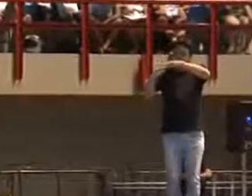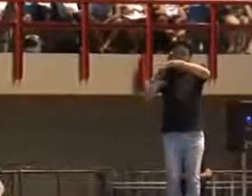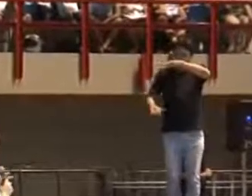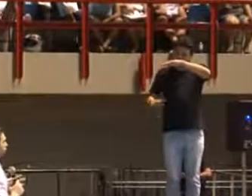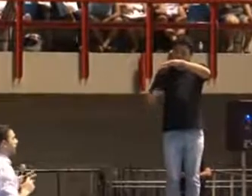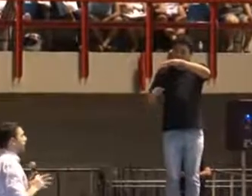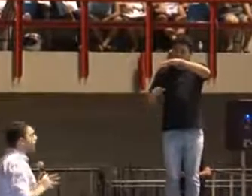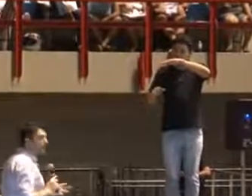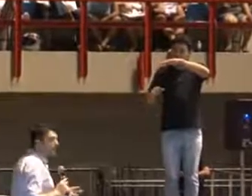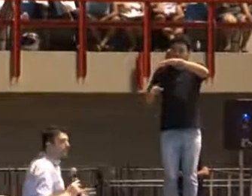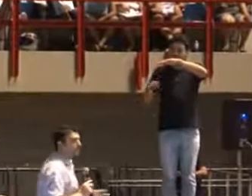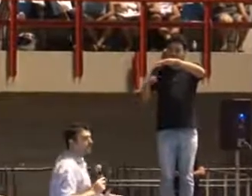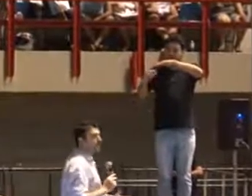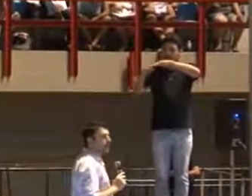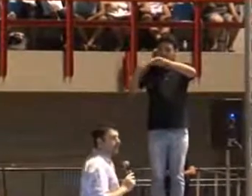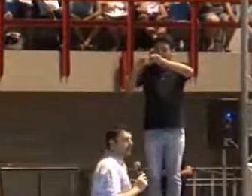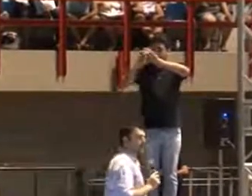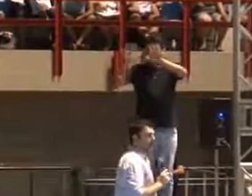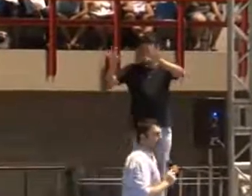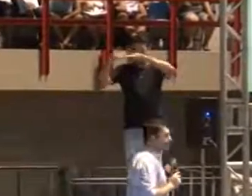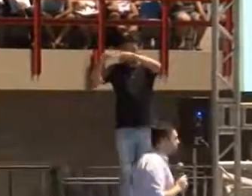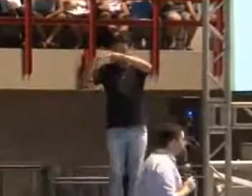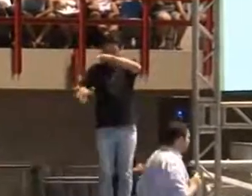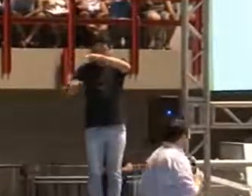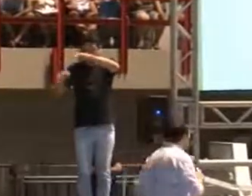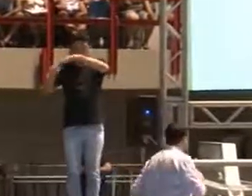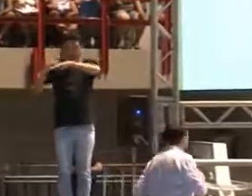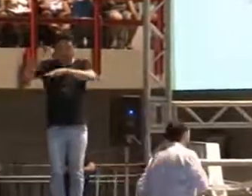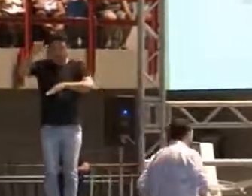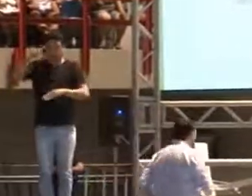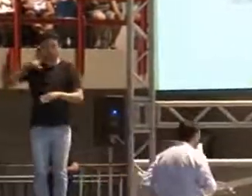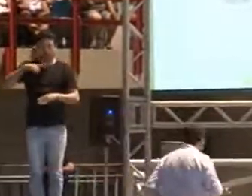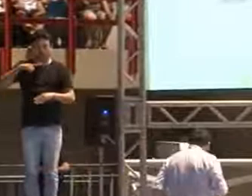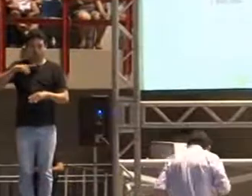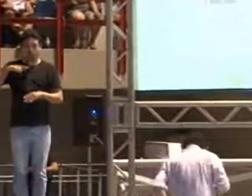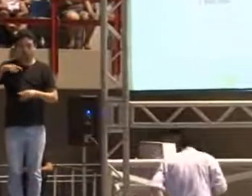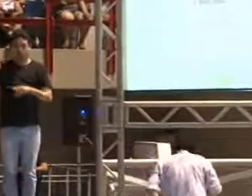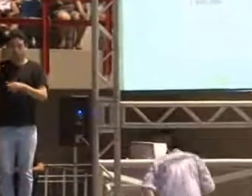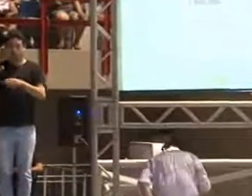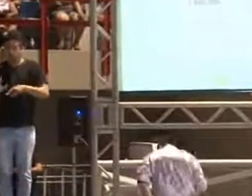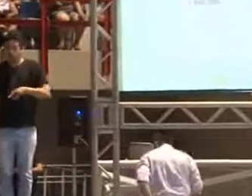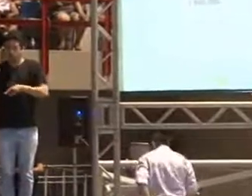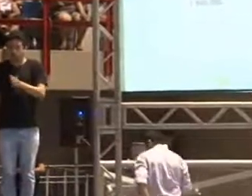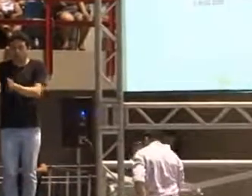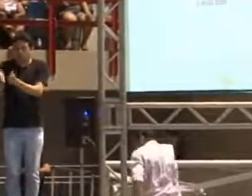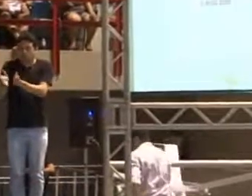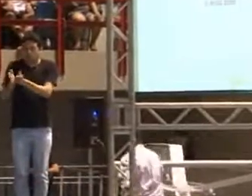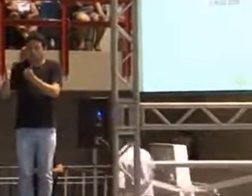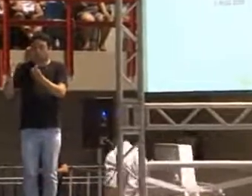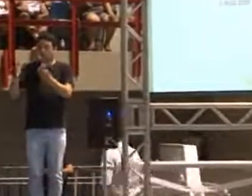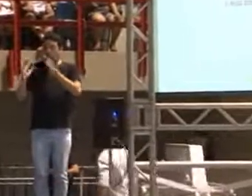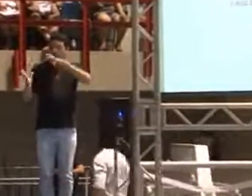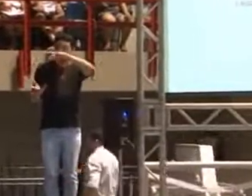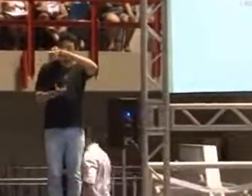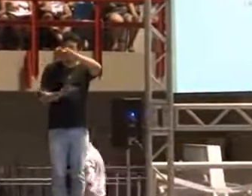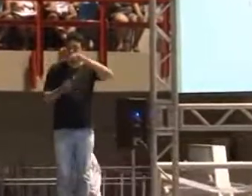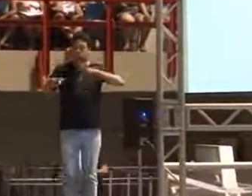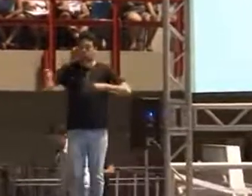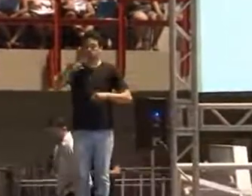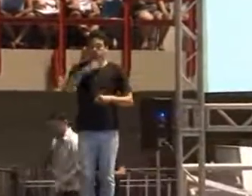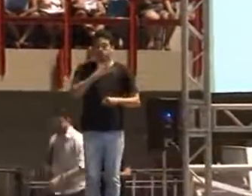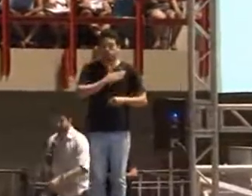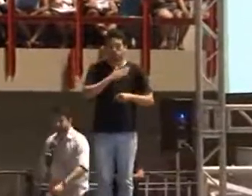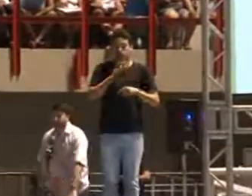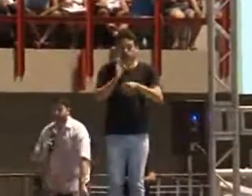fica abaixo do Saara, tem AIDS. É a região mais pobre do planeta. Vocês gostam de